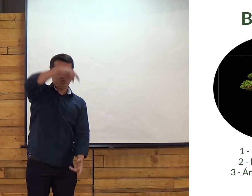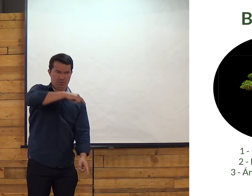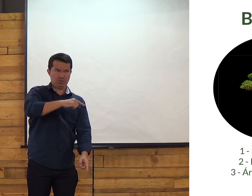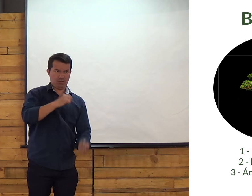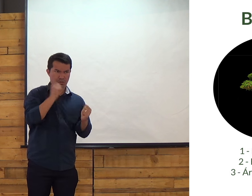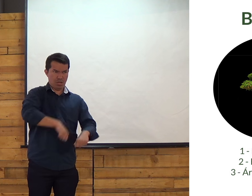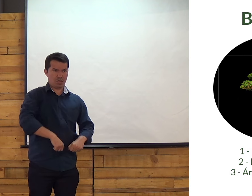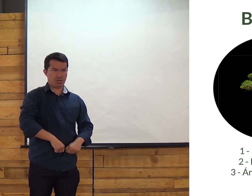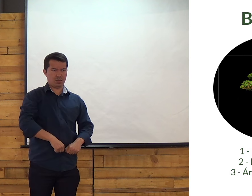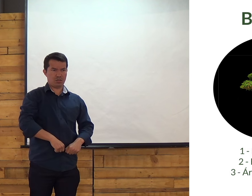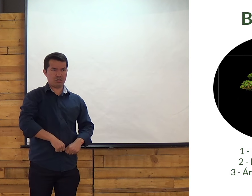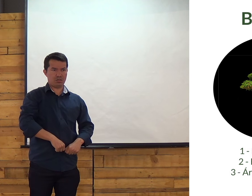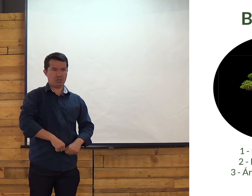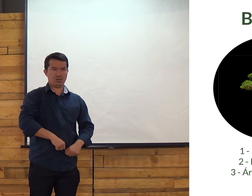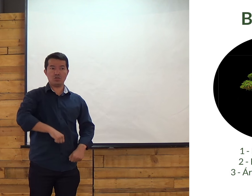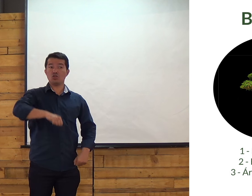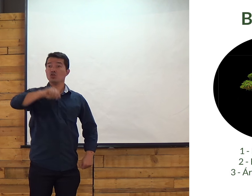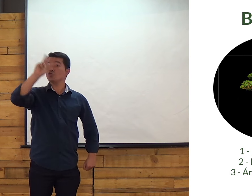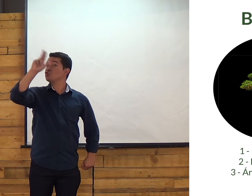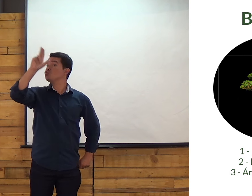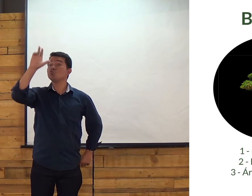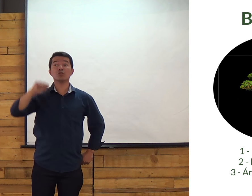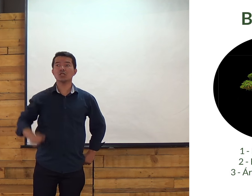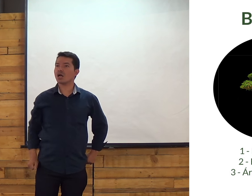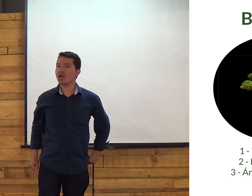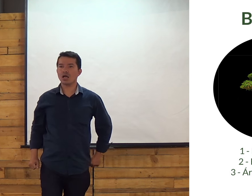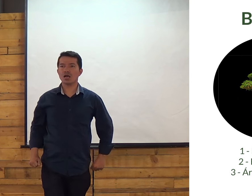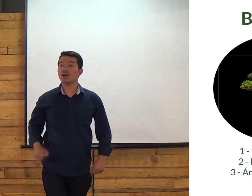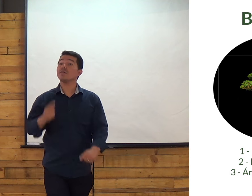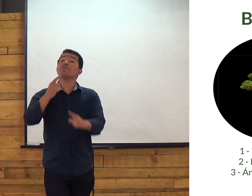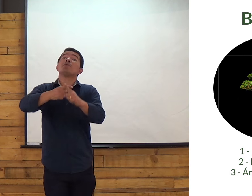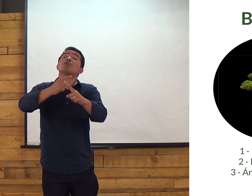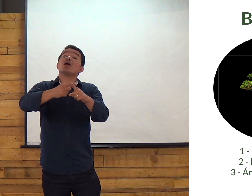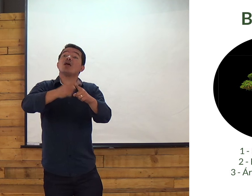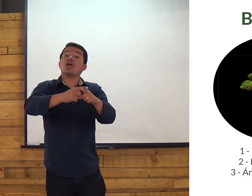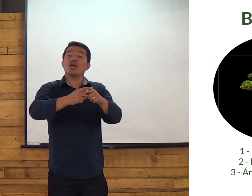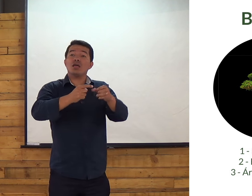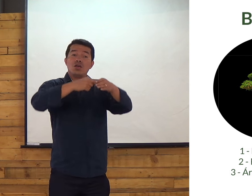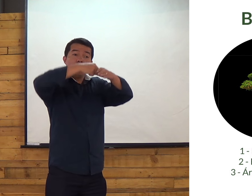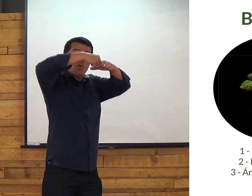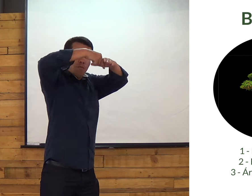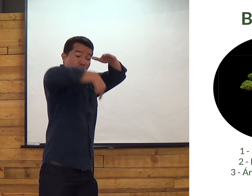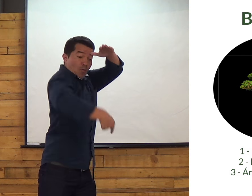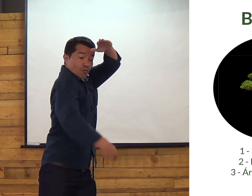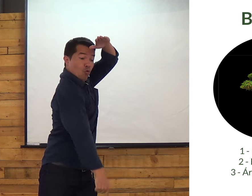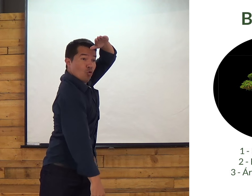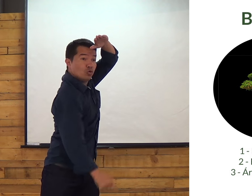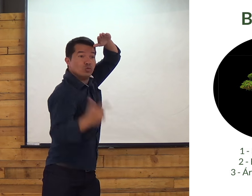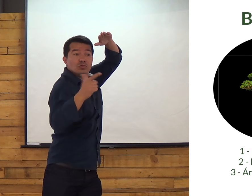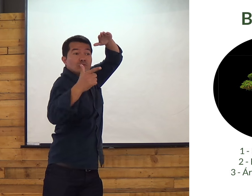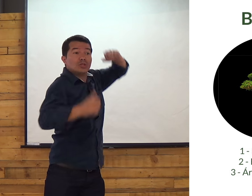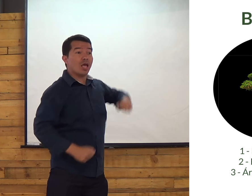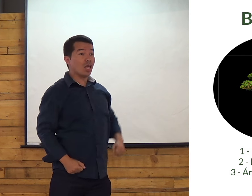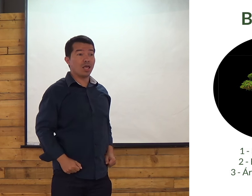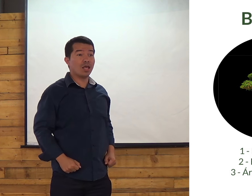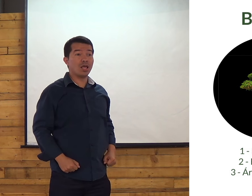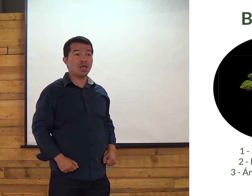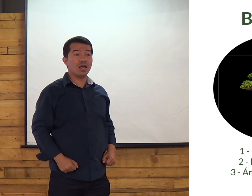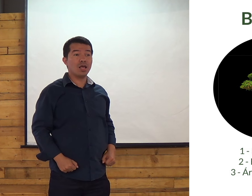Ela vai crescer e ficar grandona? Não, não vai ficar. Por quê? Porque ela não consegue mais